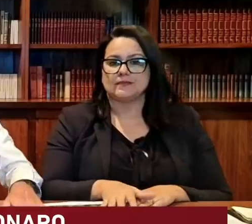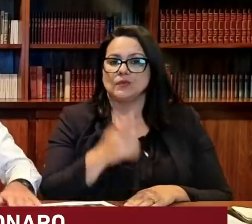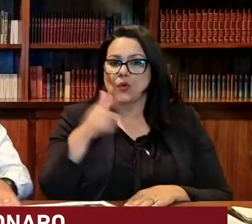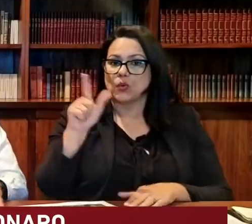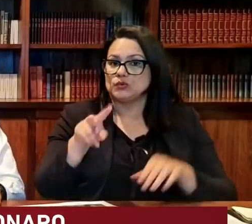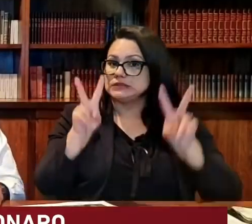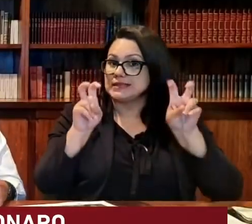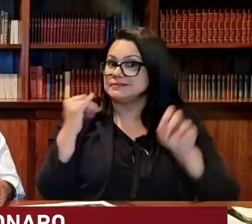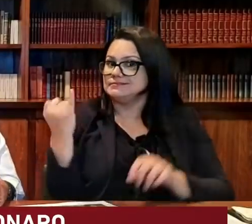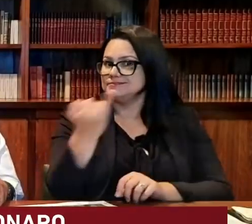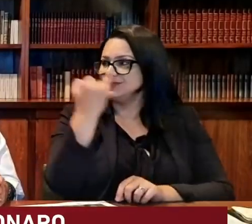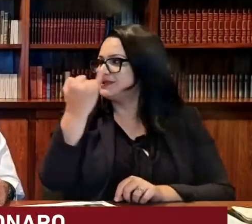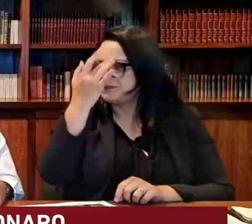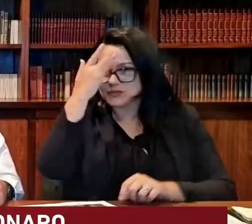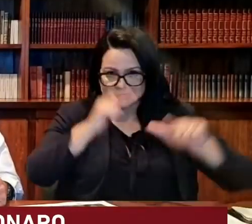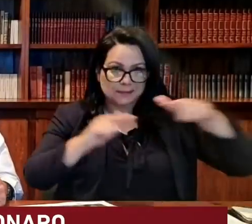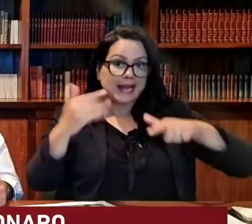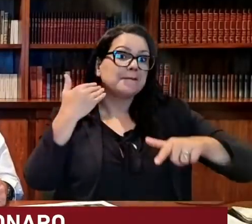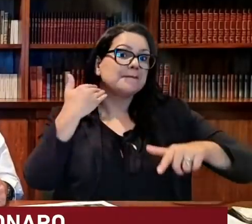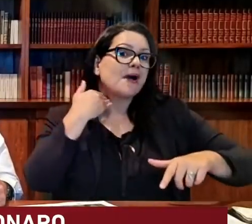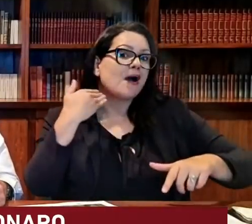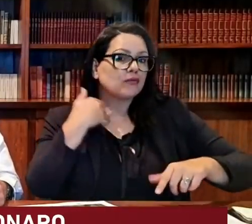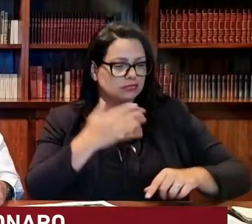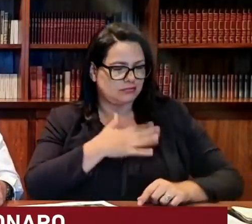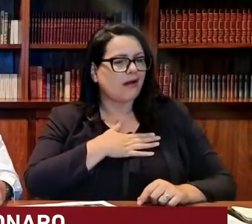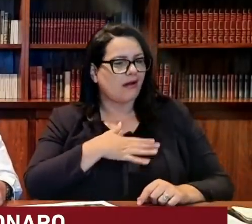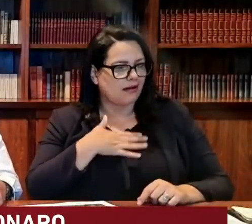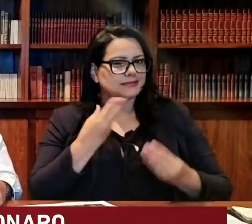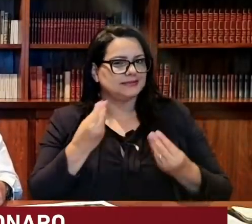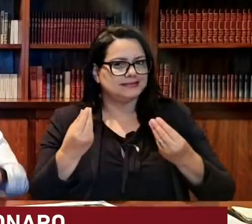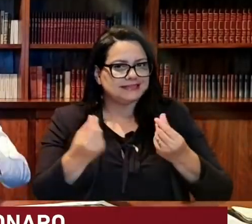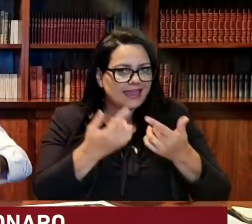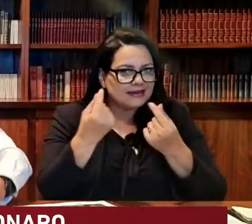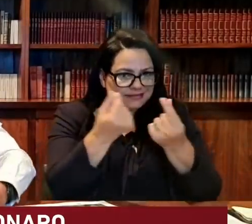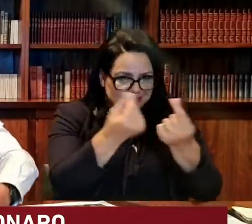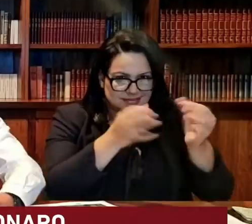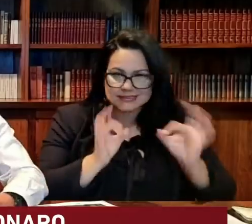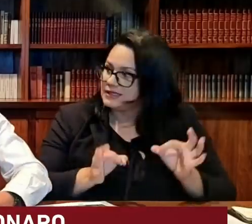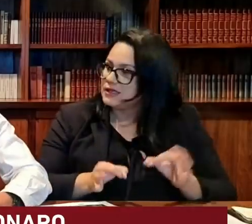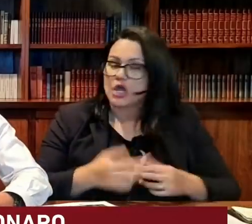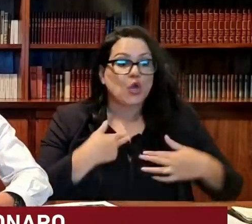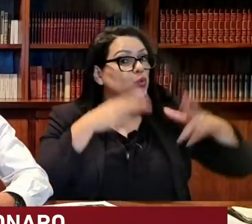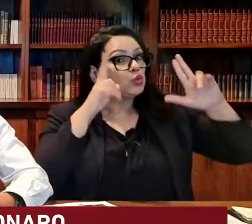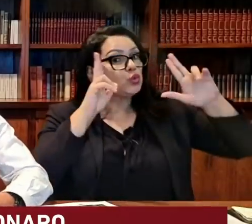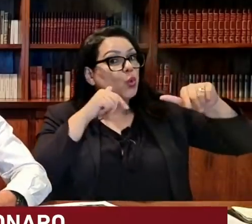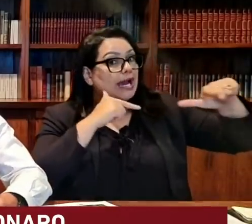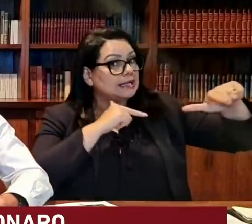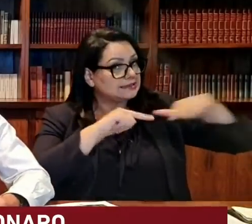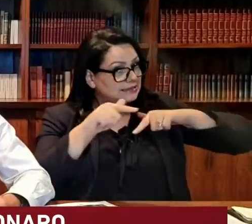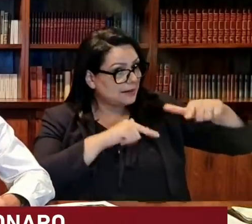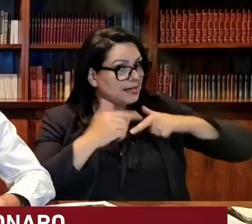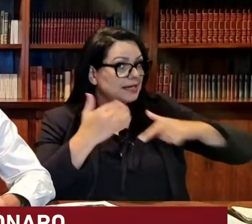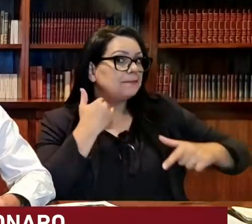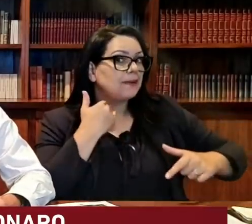aqui. Banqueiro gosta de dinheiro, né, Dan? Gosto. Você é do ramo, né? Fica... Nunca trabalhei em banco, fui empreendedor a vida